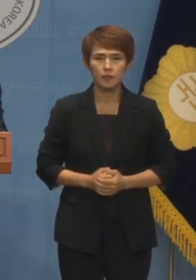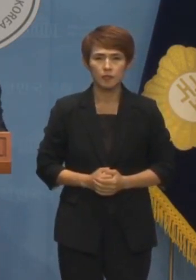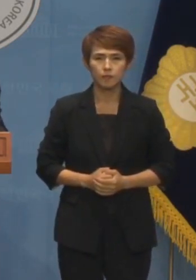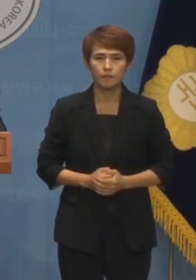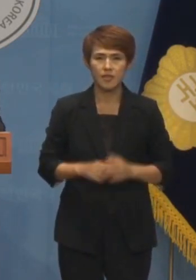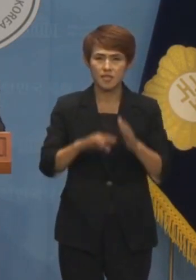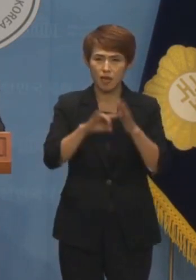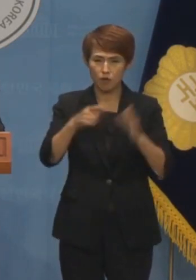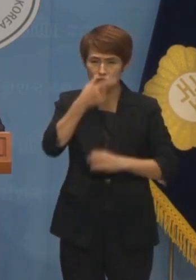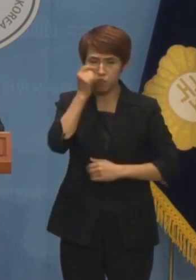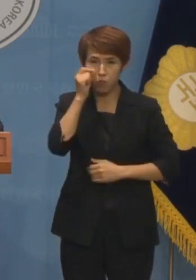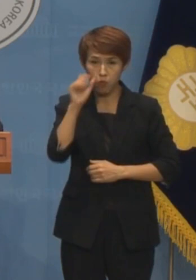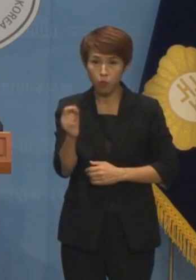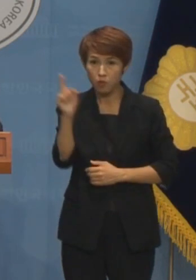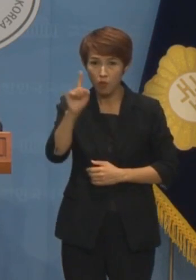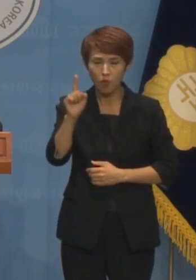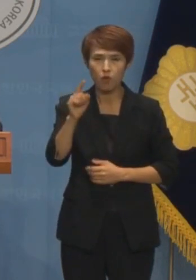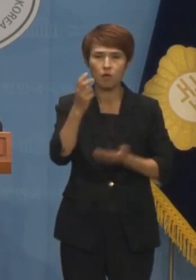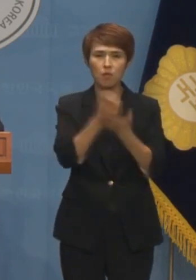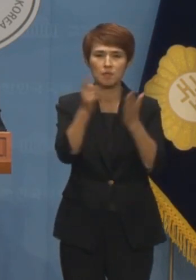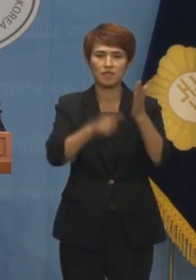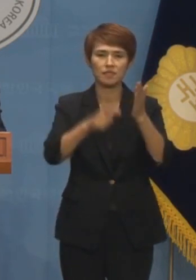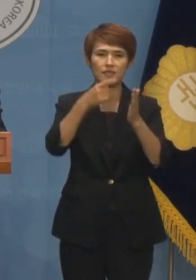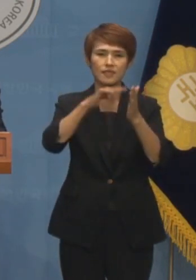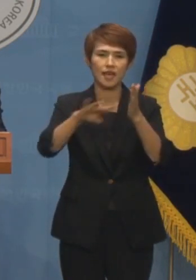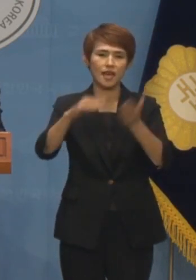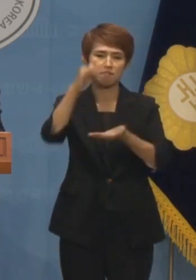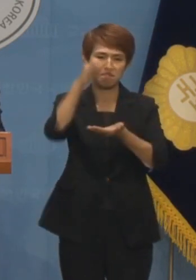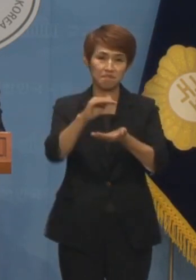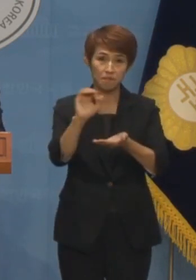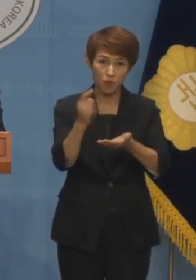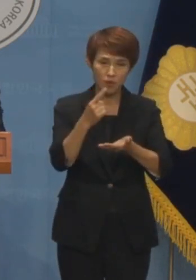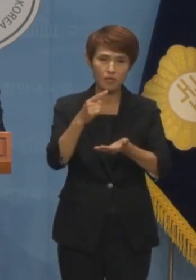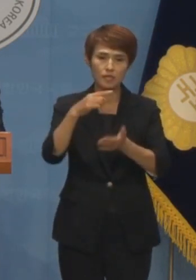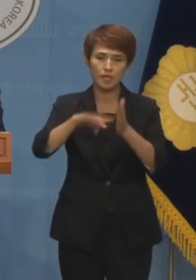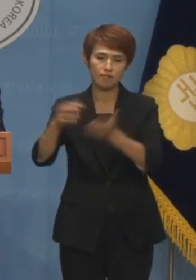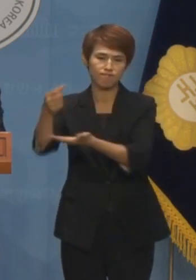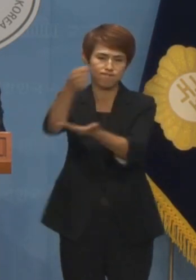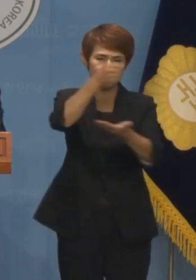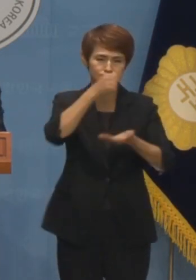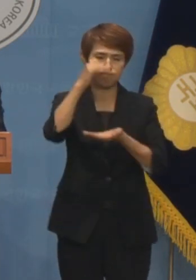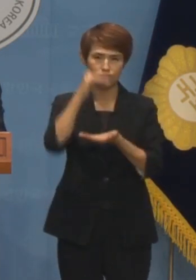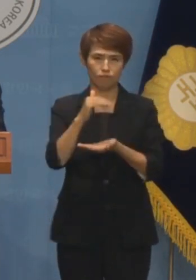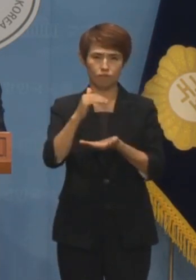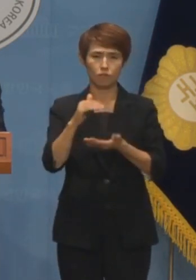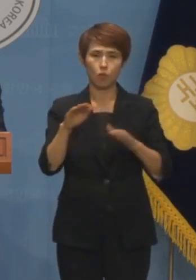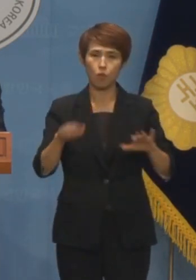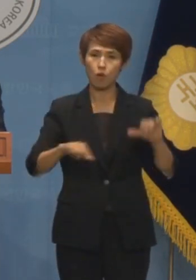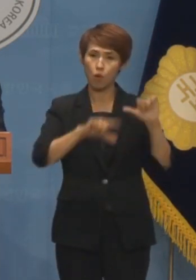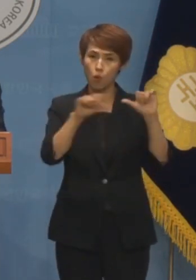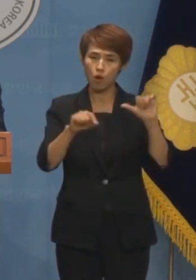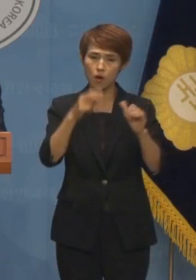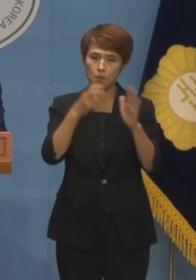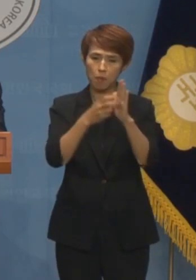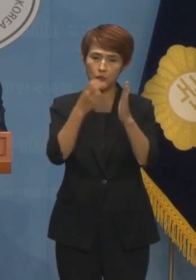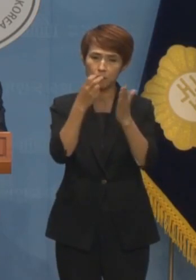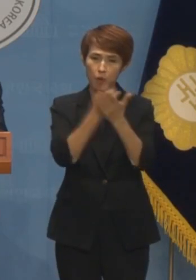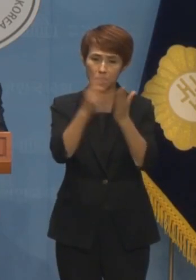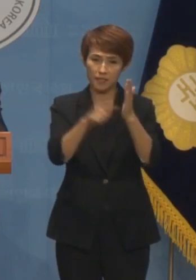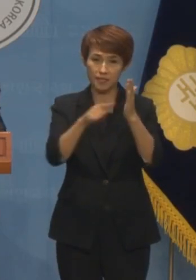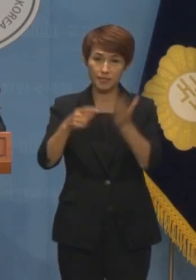세수 결산의 주요 원인은 법인세 감세에 따른 세수 급감입니다. 올해 5월까지 거친 법인 세수는